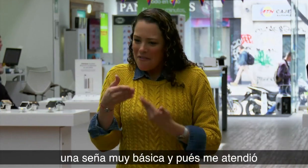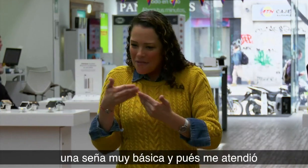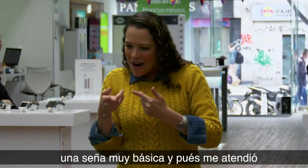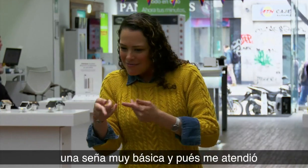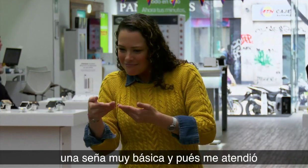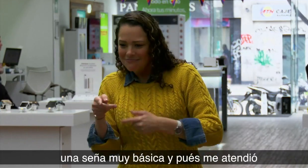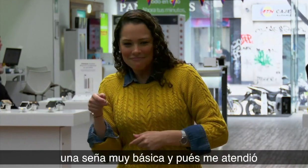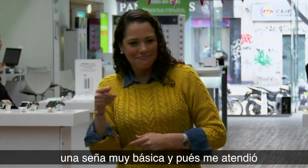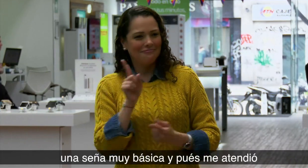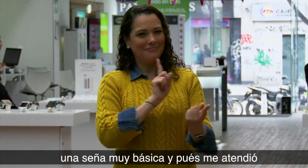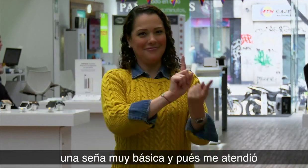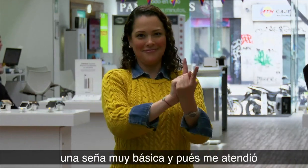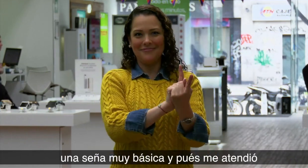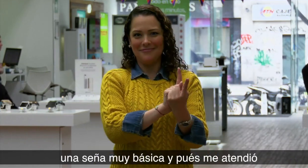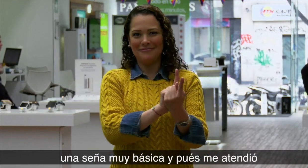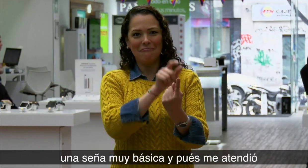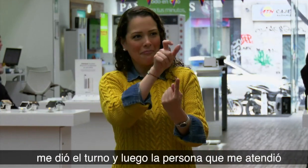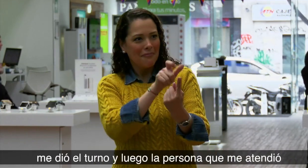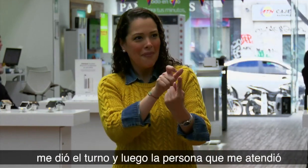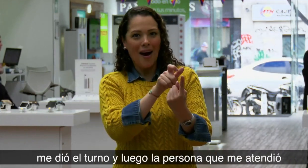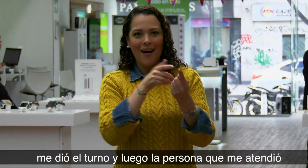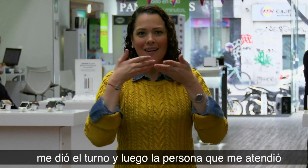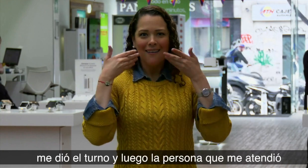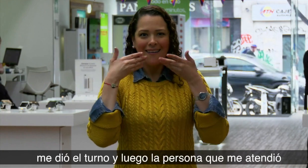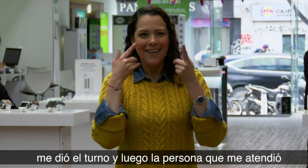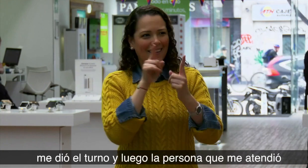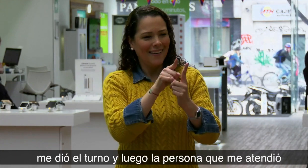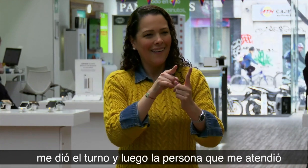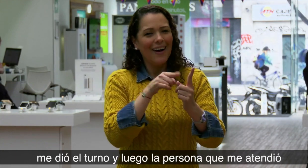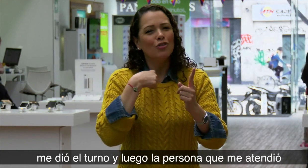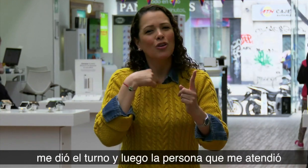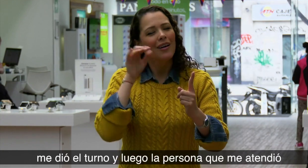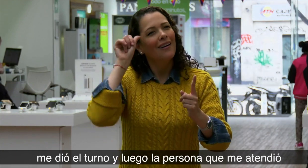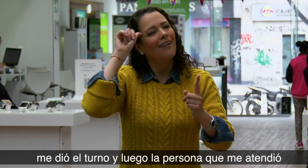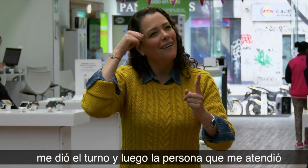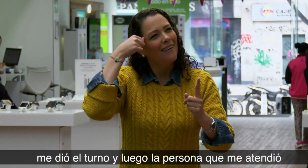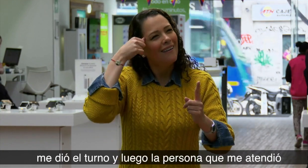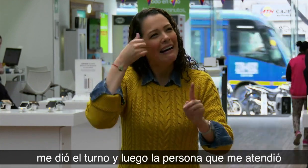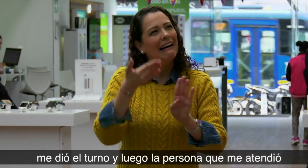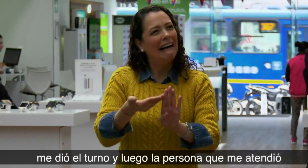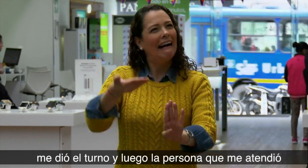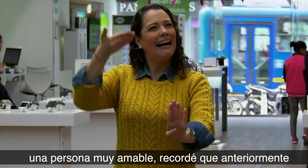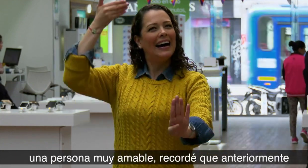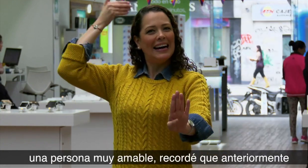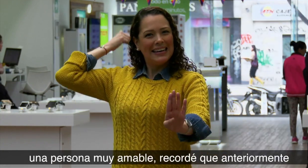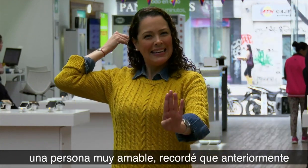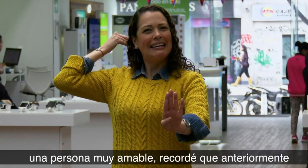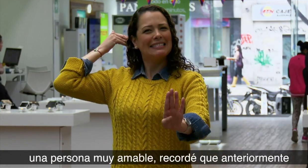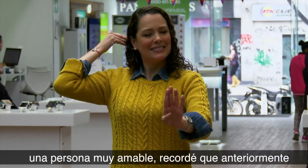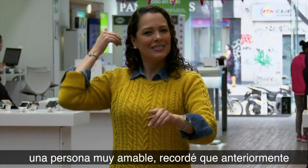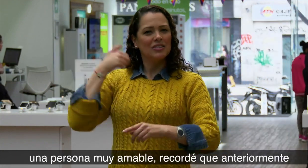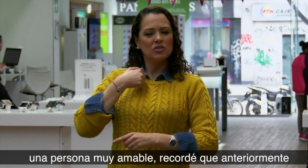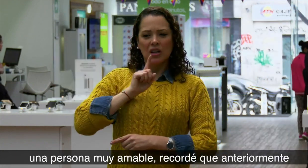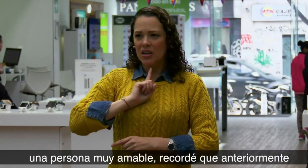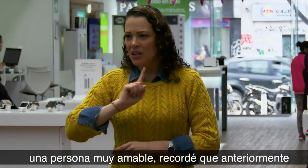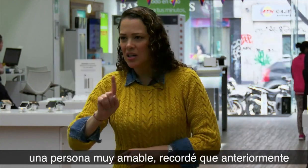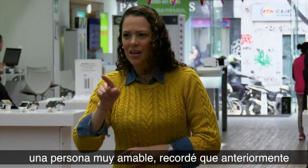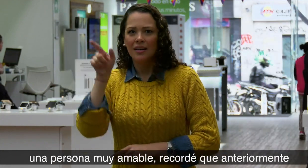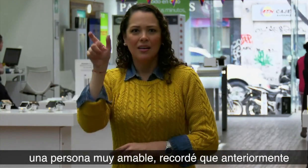básica, y pues me atendió, me dio el turno. Luego la persona que me atendió, una persona muy amable.